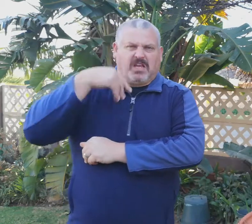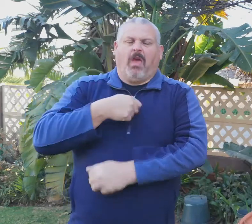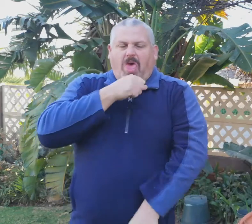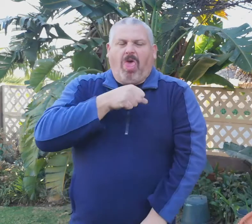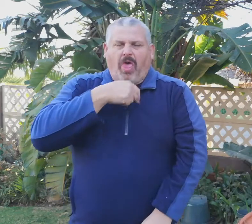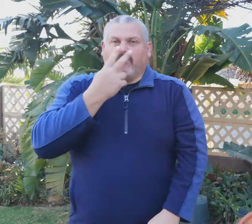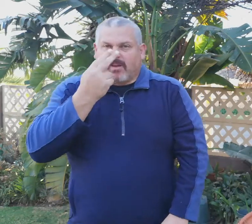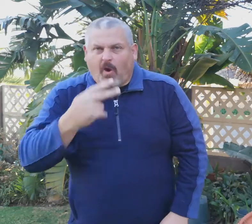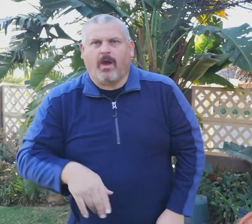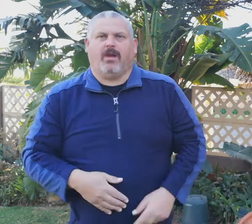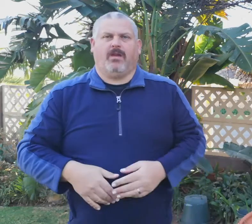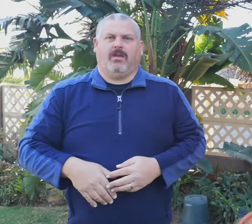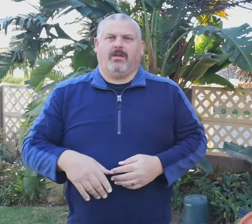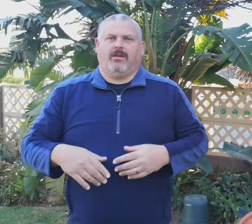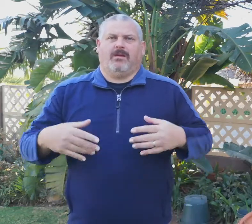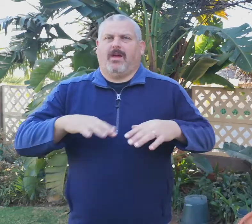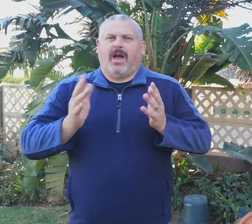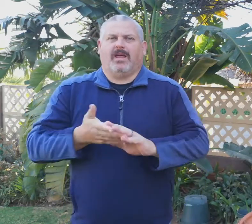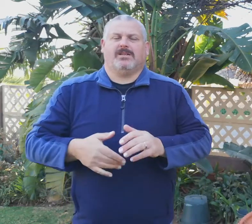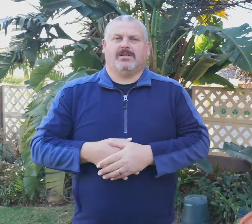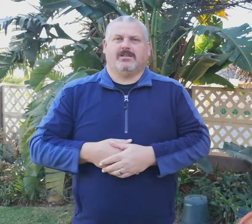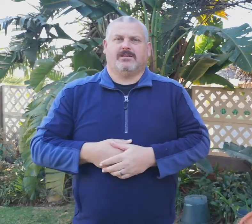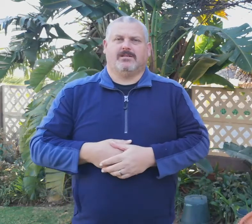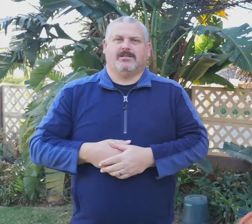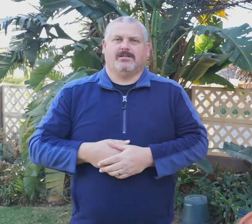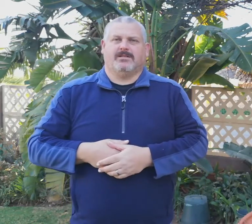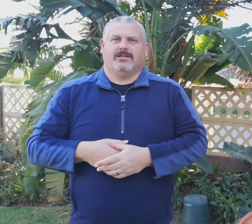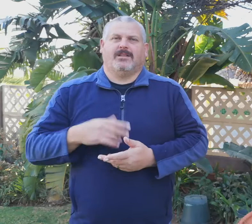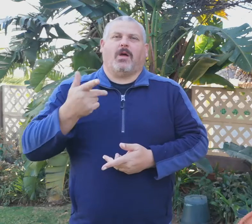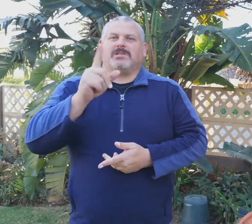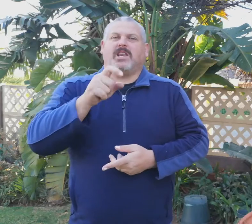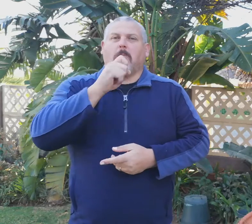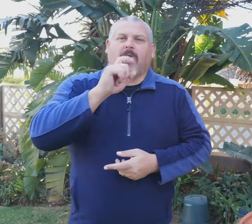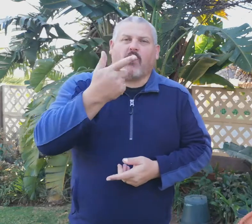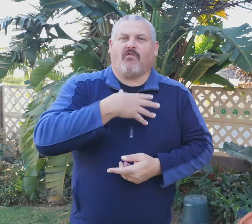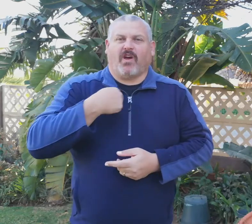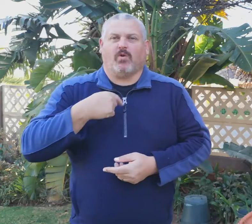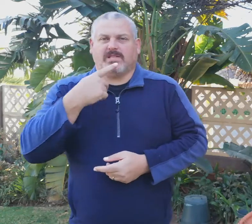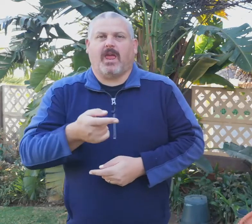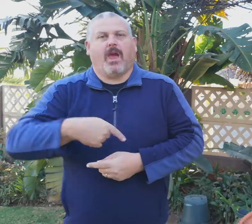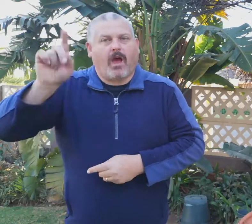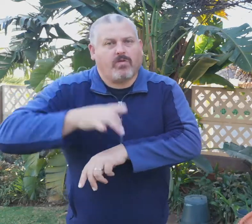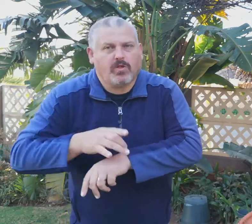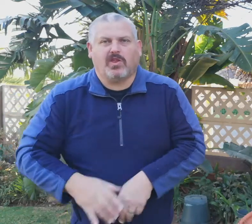gesiek gekouwe alles maar miskien jou man of vrou sê gaan dochter